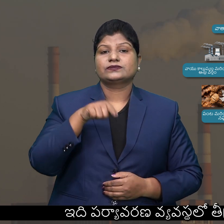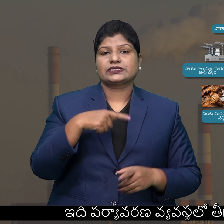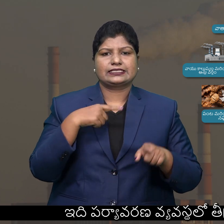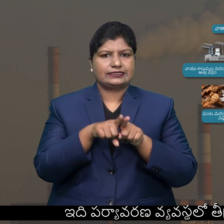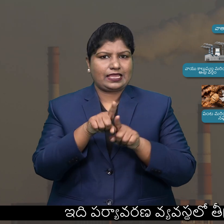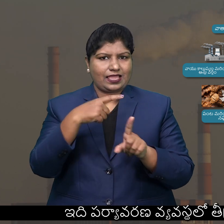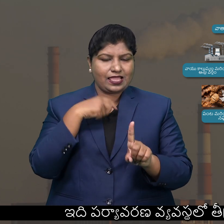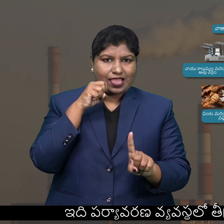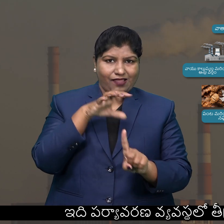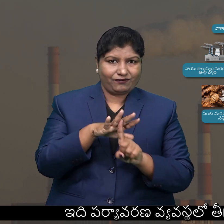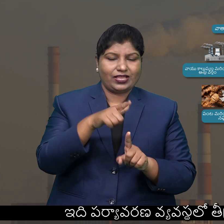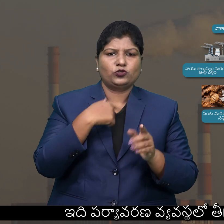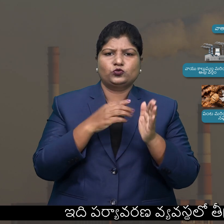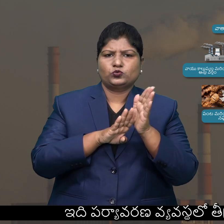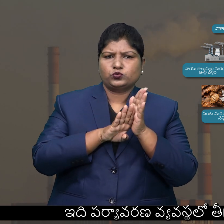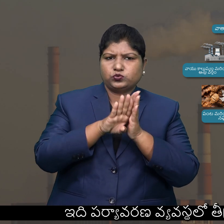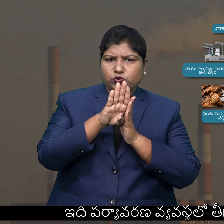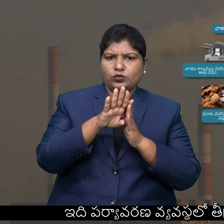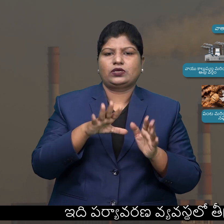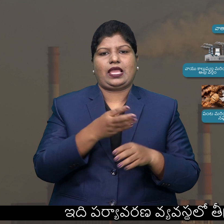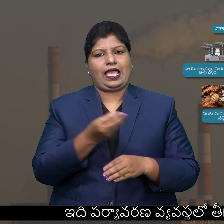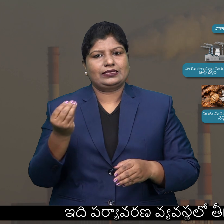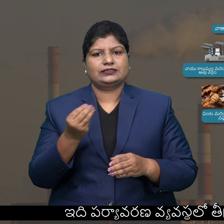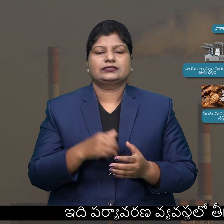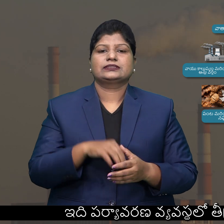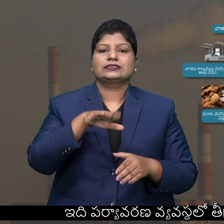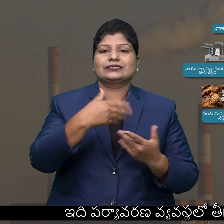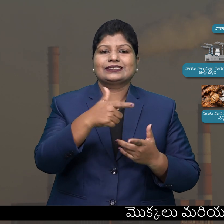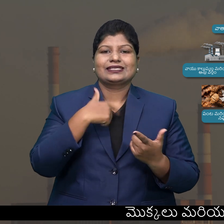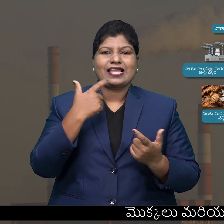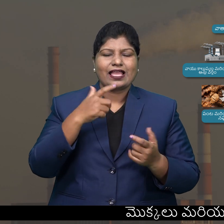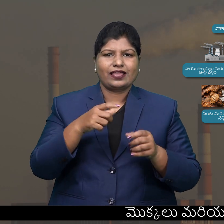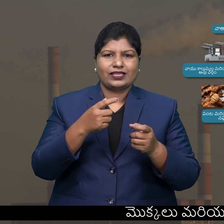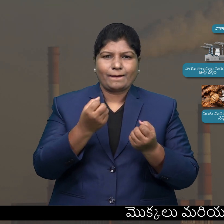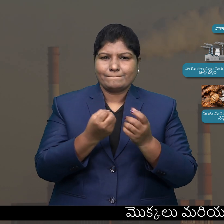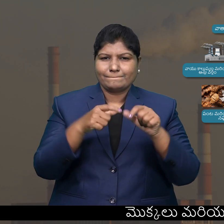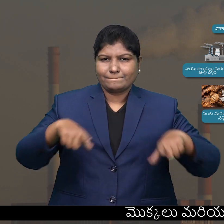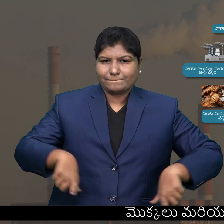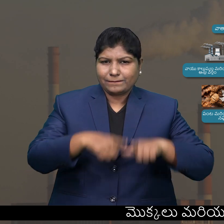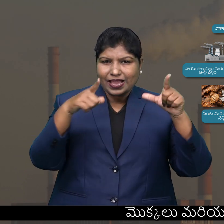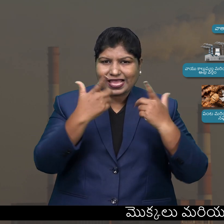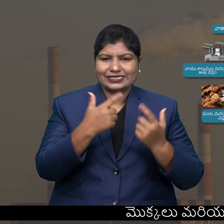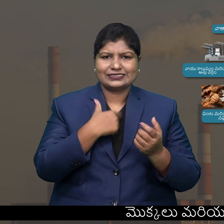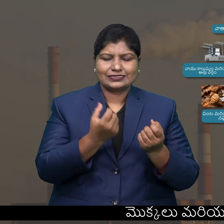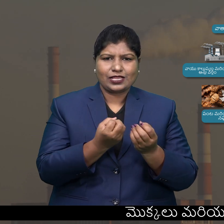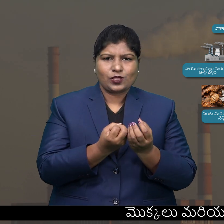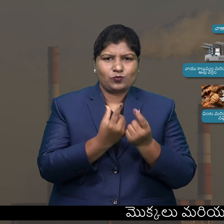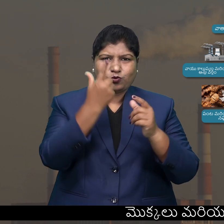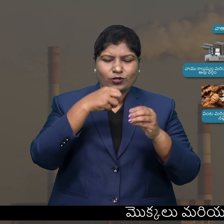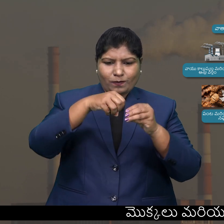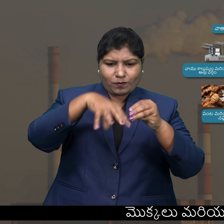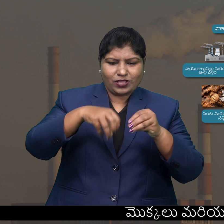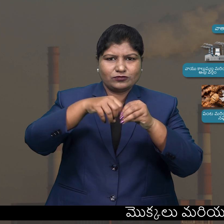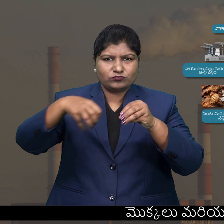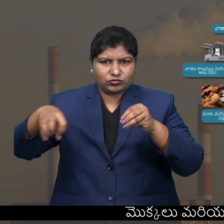ఇది పర్యావరణ వ్యవస్థలో తీవ్రమైన అసమతుల్యతలకు కారణమయ్యే మొక్కలు మరియు జంతువులలో పెరుగుదల మరియు